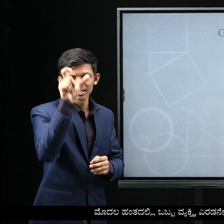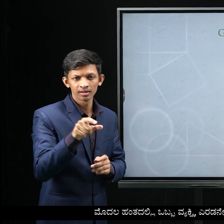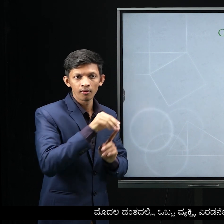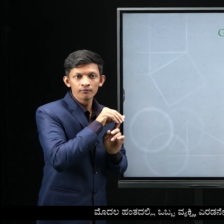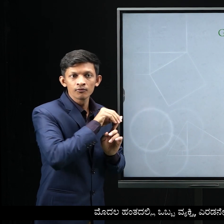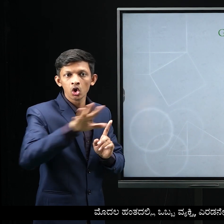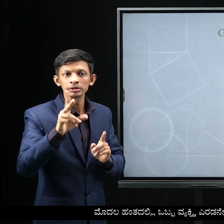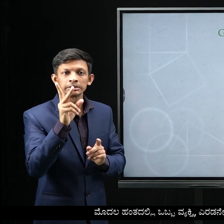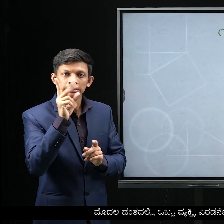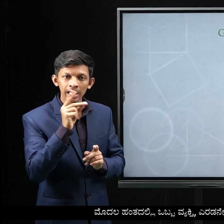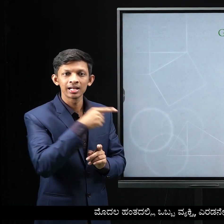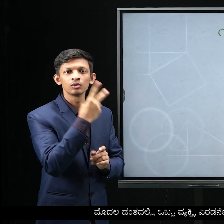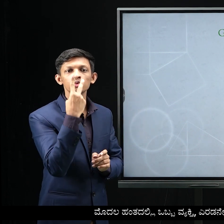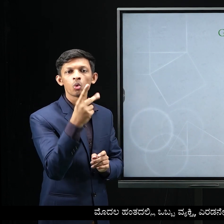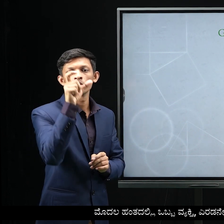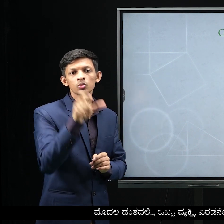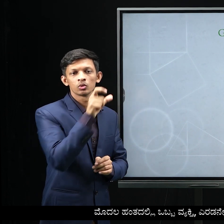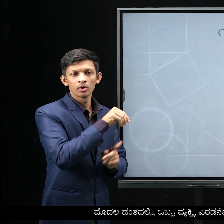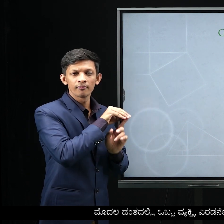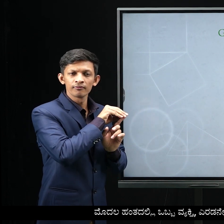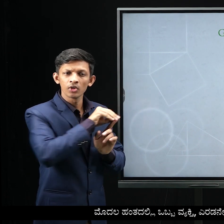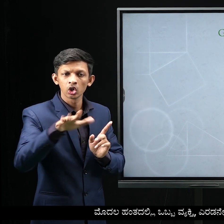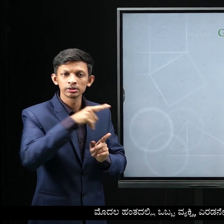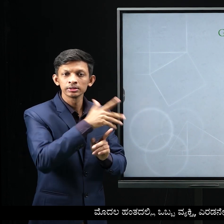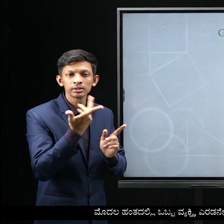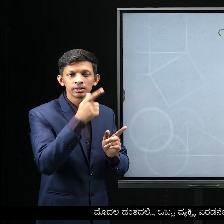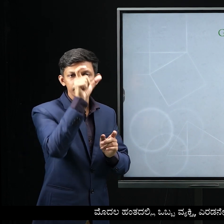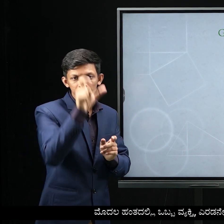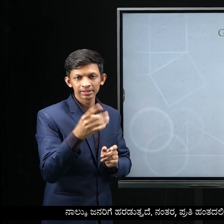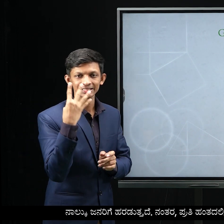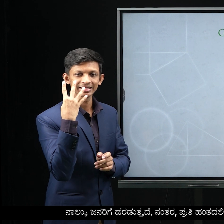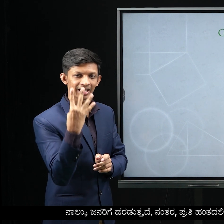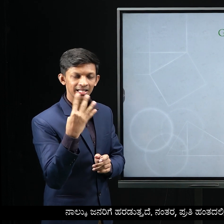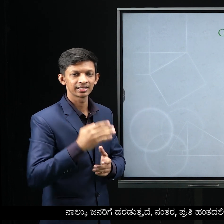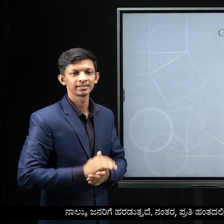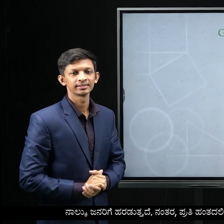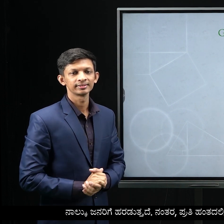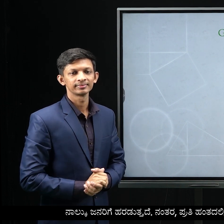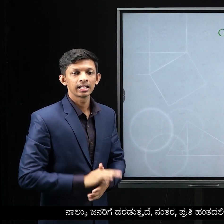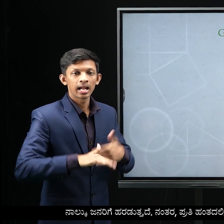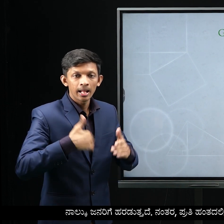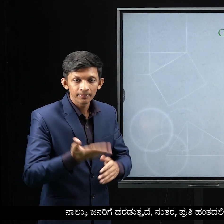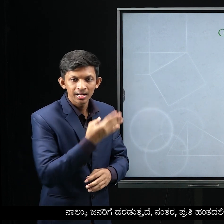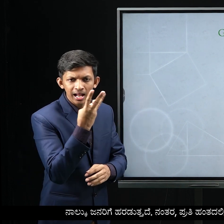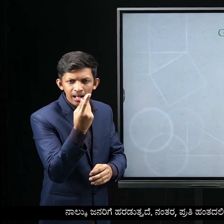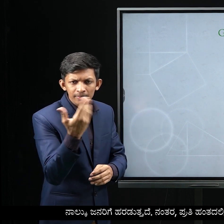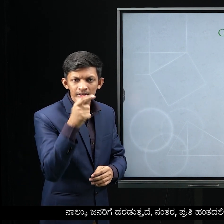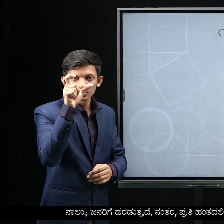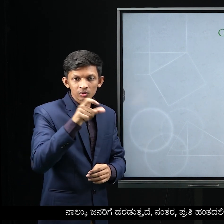ಮೊದಲ ಹಂತದಲ್ಲಿ ಒಬ್ಬ ವ್ಯಕ್ತಿ, ಎರಡನೇ ಹಂತದಲ್ಲಿ ಇಬ್ಬರಿಗೆ ಸೋಂಕು ತಗುಲಿದ್ದು 4 ಜನರಿಗೆ ಹರಡುತ್ತದೆ. ನಂತರ ಪ್ರತಿ ಹಂತದಲ್ಲಿ ಪರಿಮಾಣ